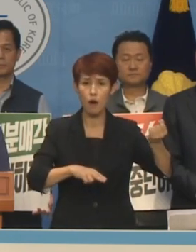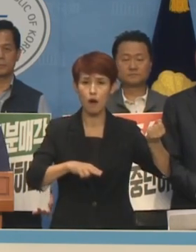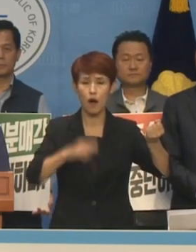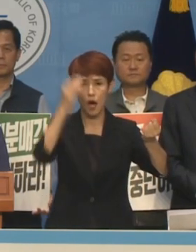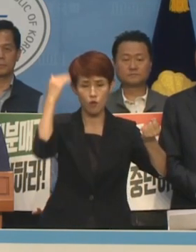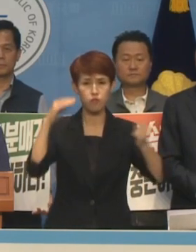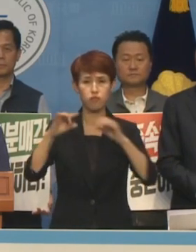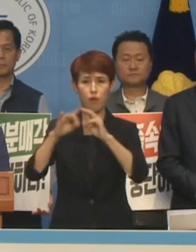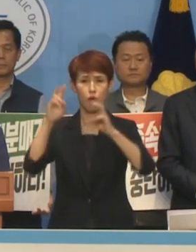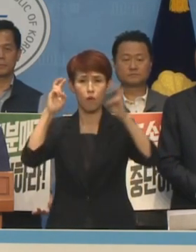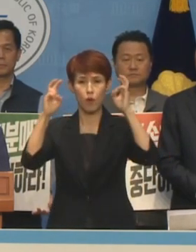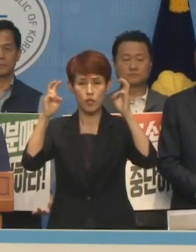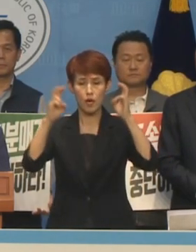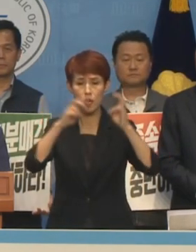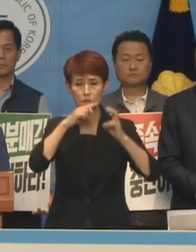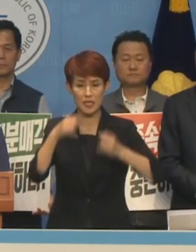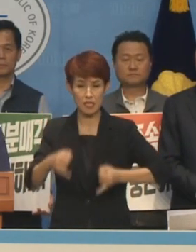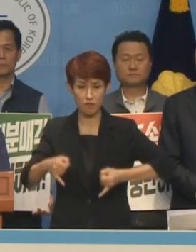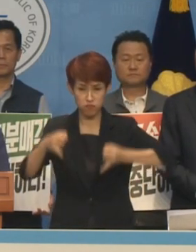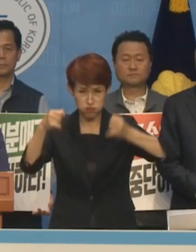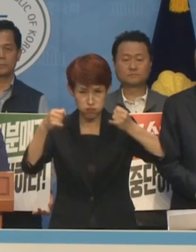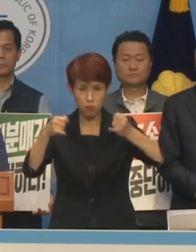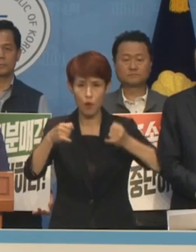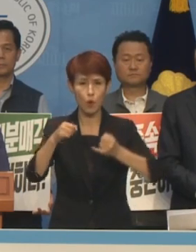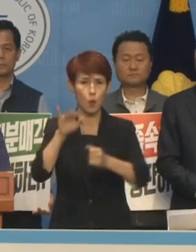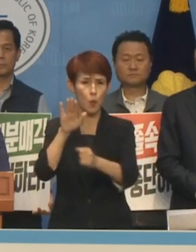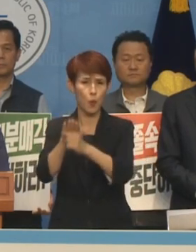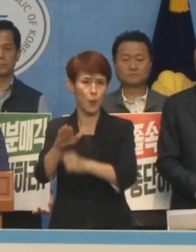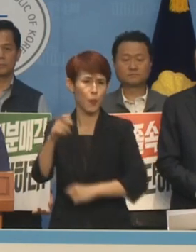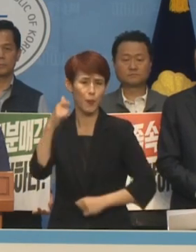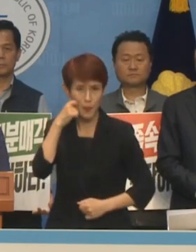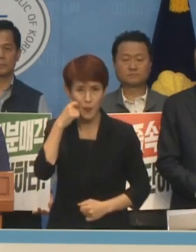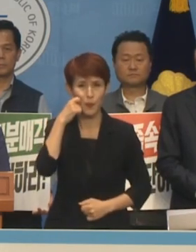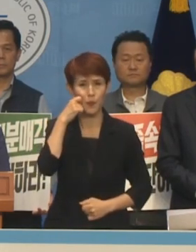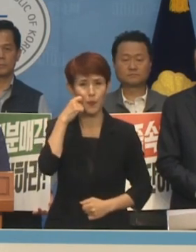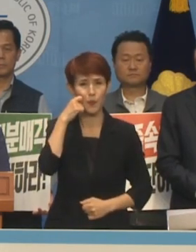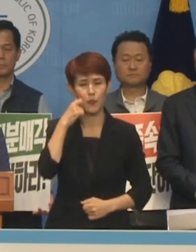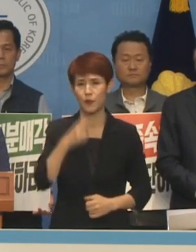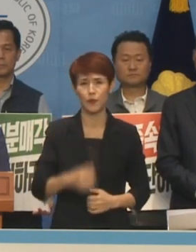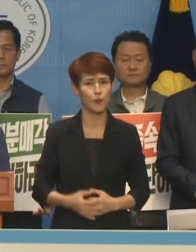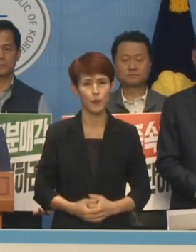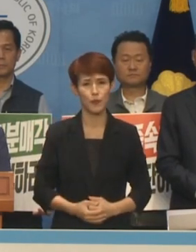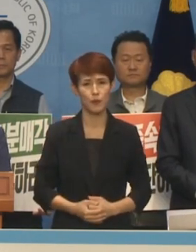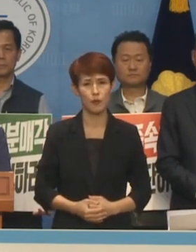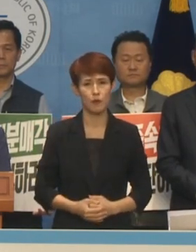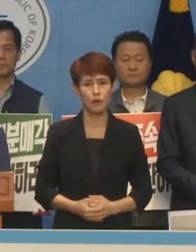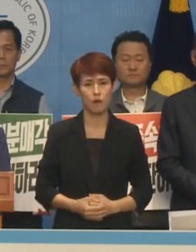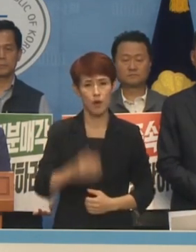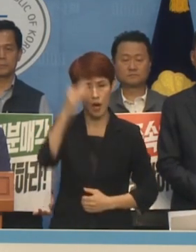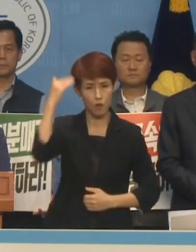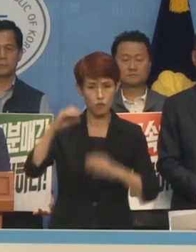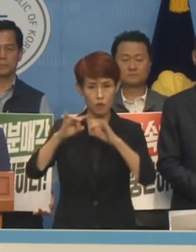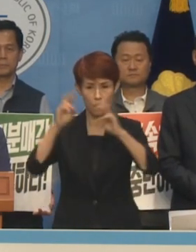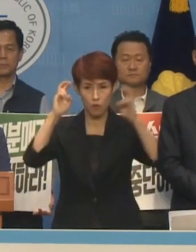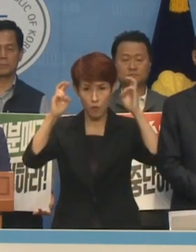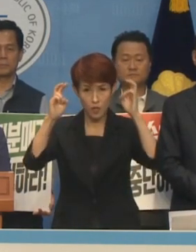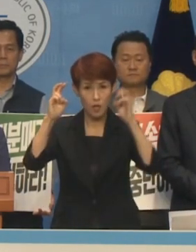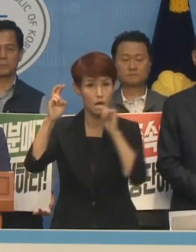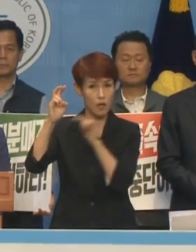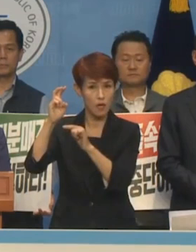한전 부채 해소에 전혀 도움이 되지 못하고 있습니다. 한전